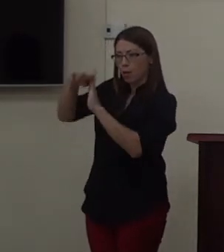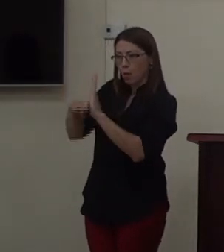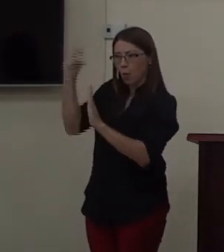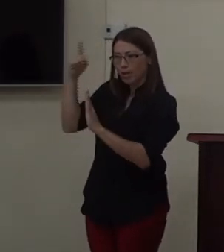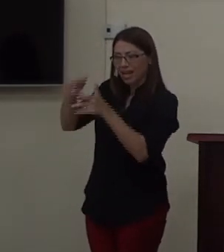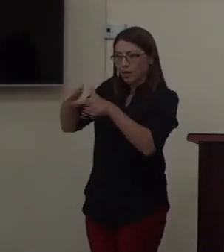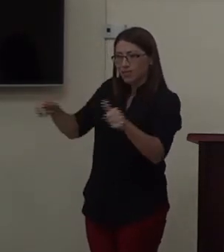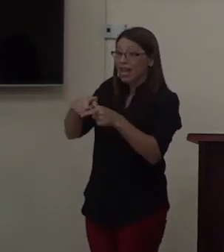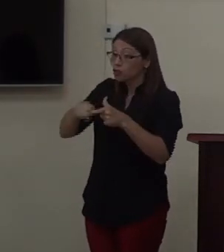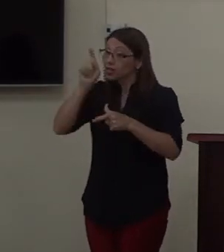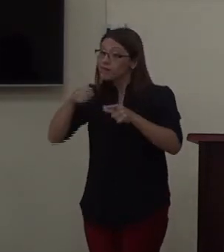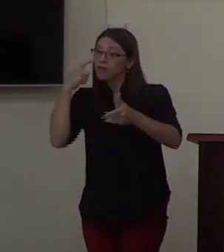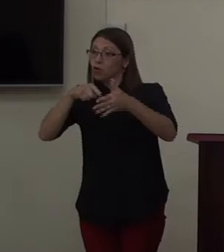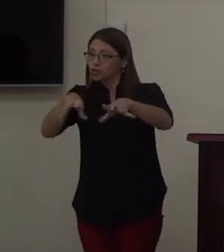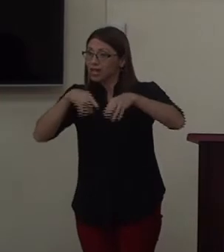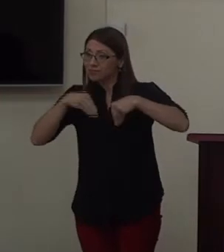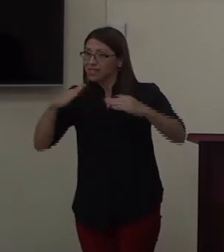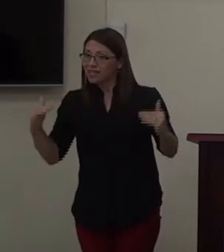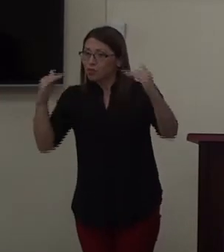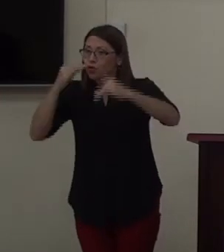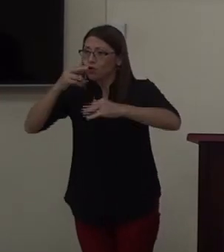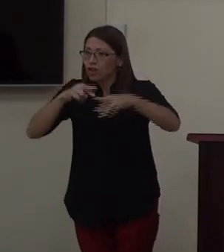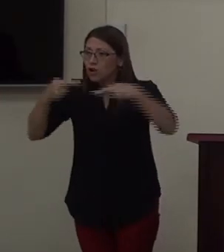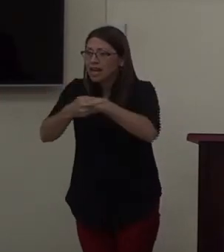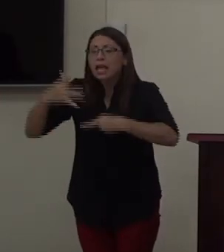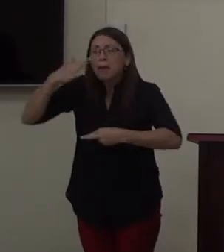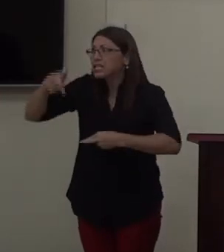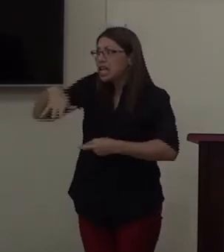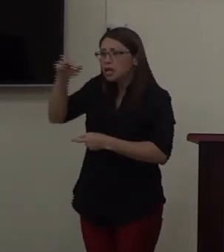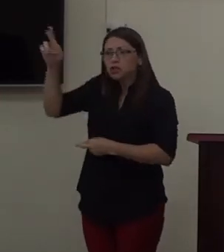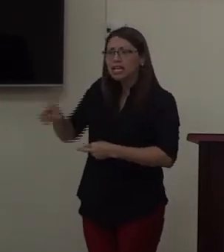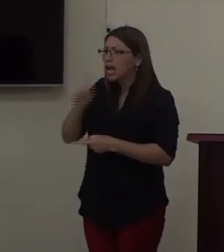entorno regional que en Costa Rica no pareciera ser tan pertinente, en realidad.